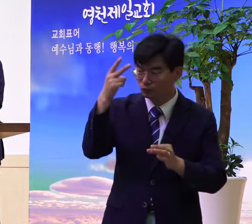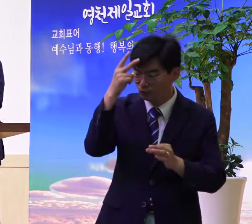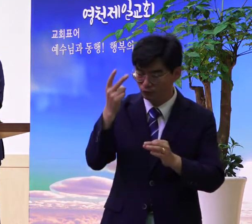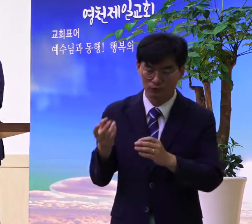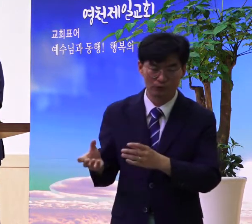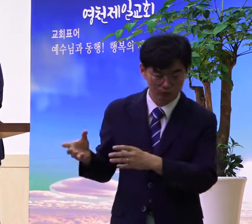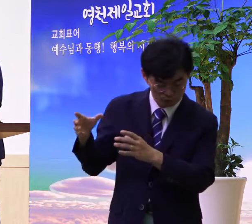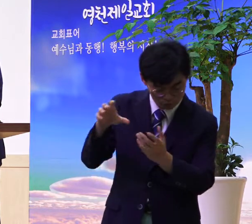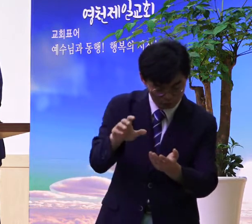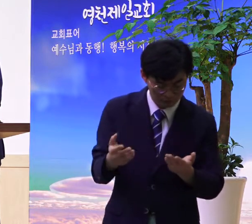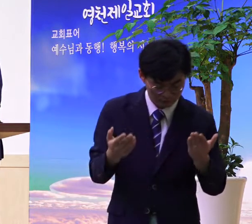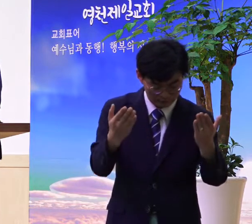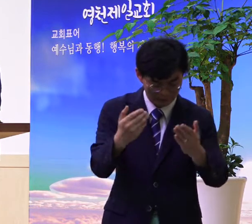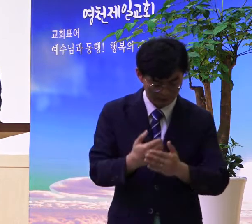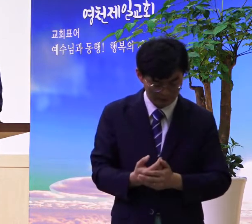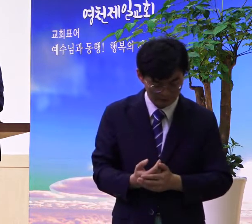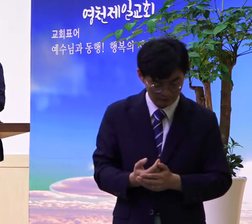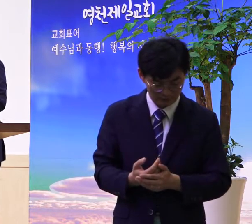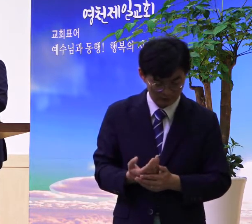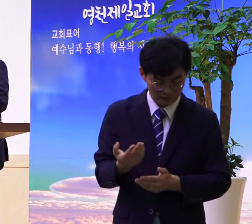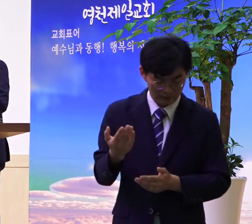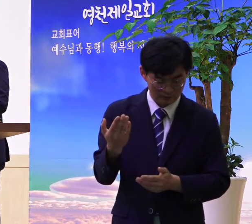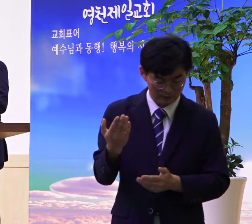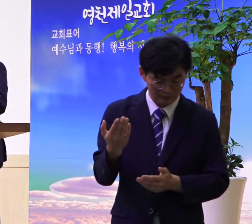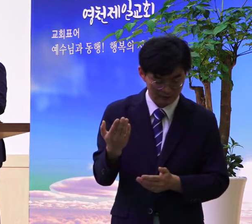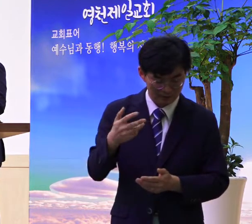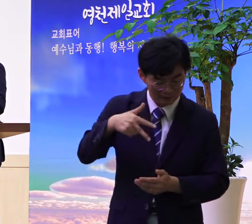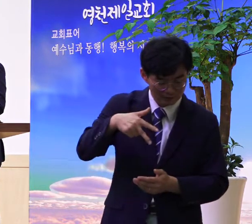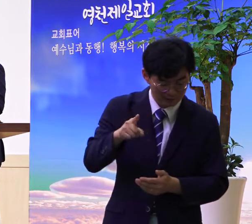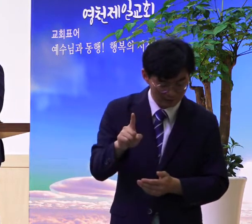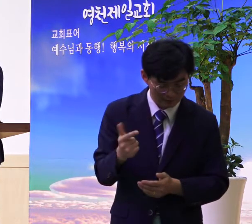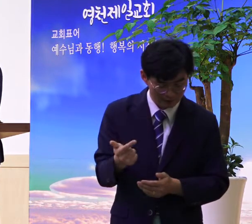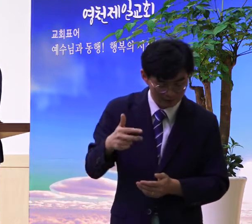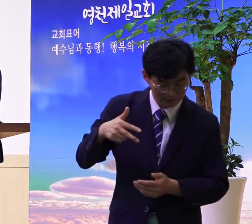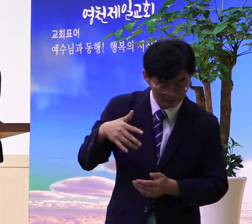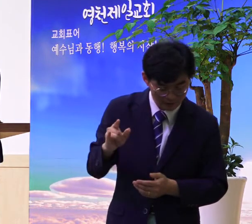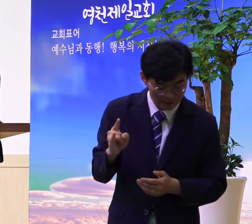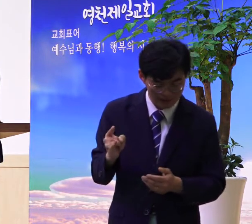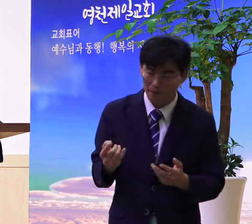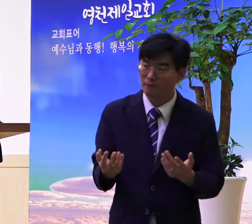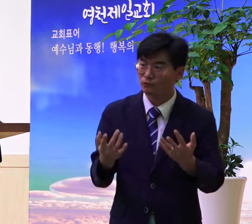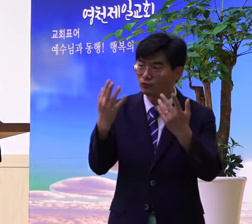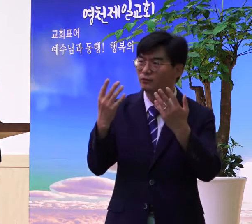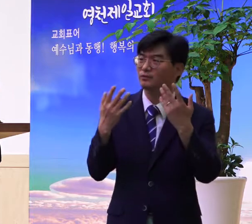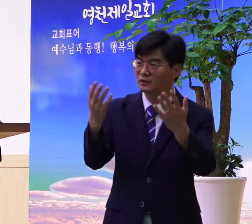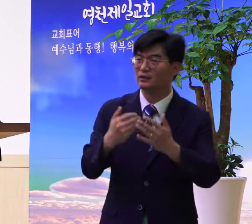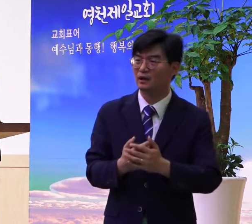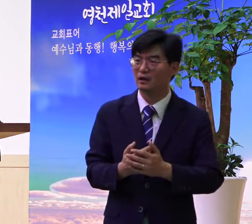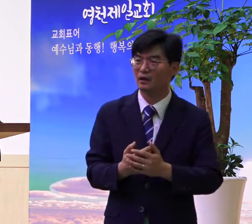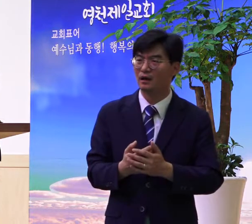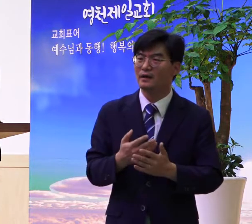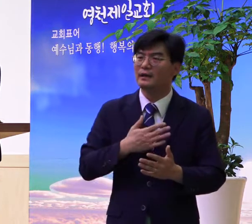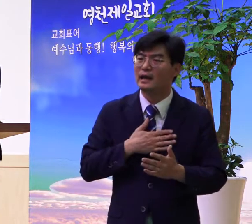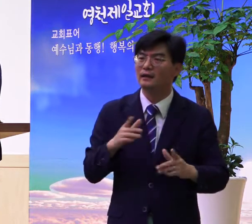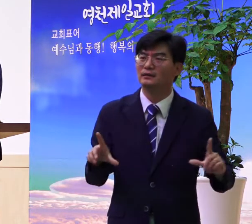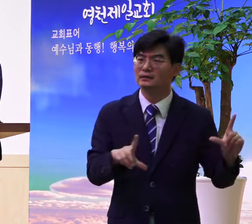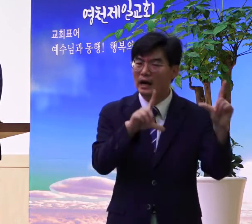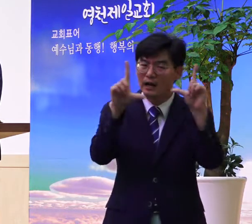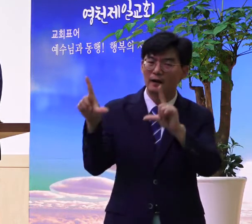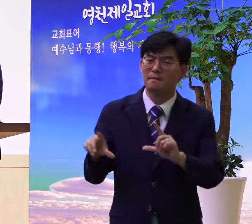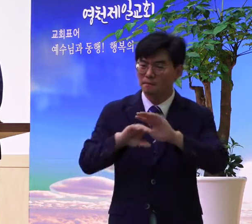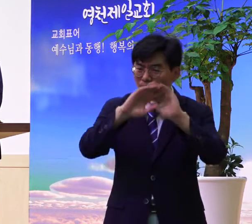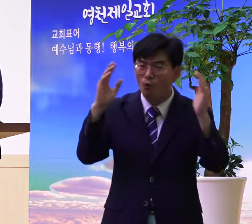부어드리는 그것이 전제였습니다. 바울이 자신의 삶을 하나님께 다 부어드렸다고 하는